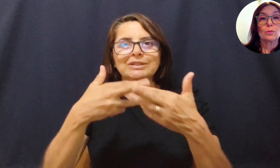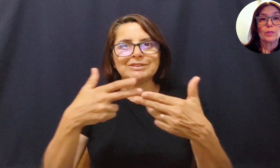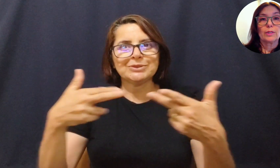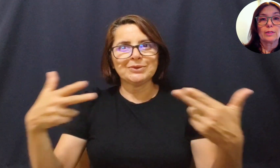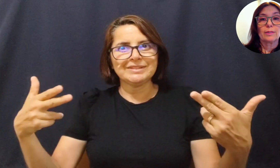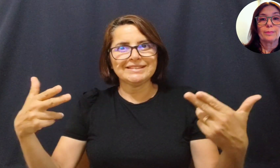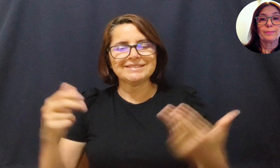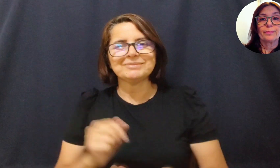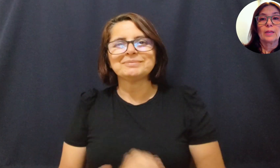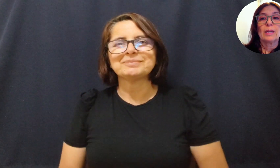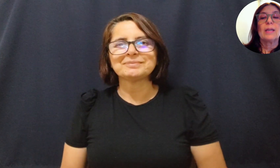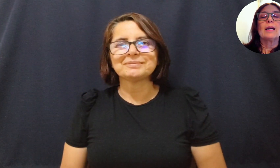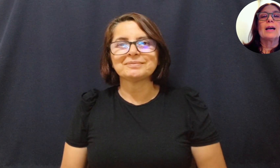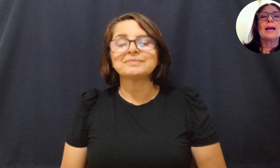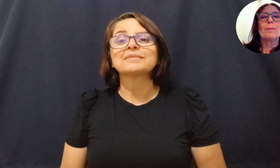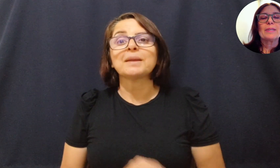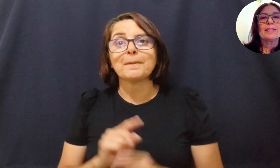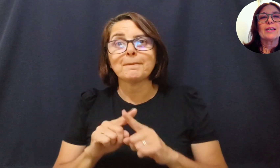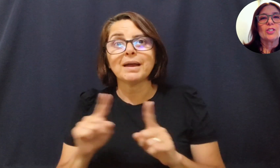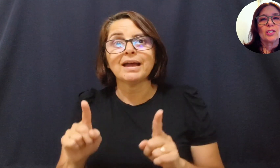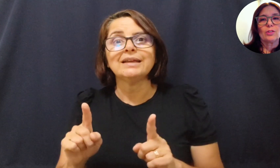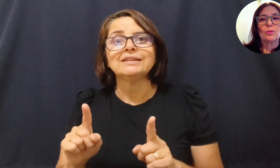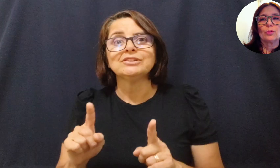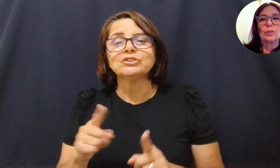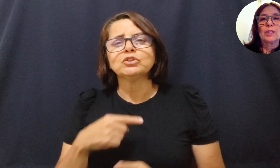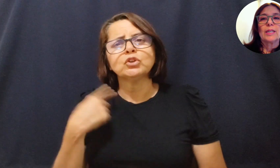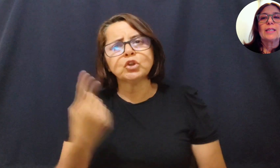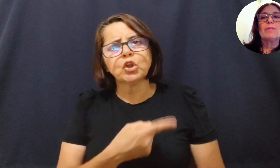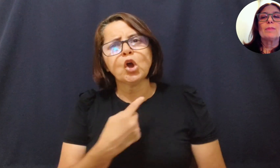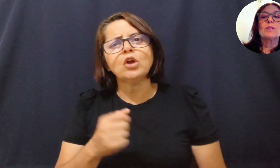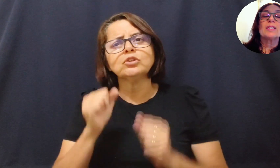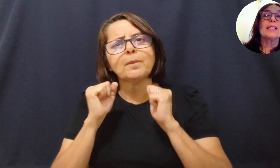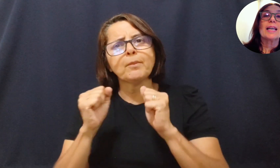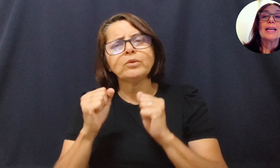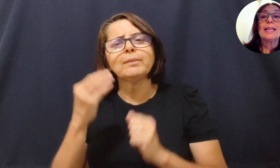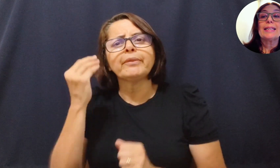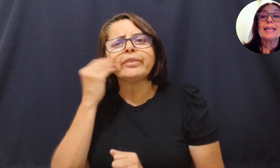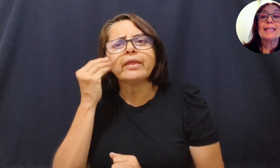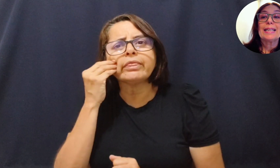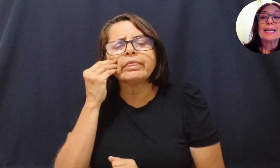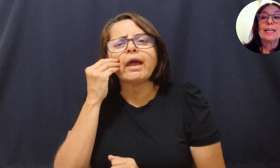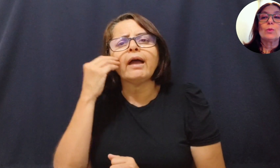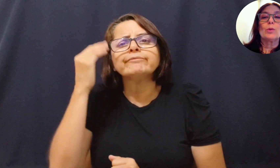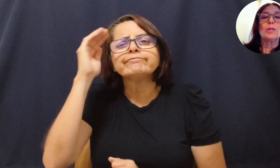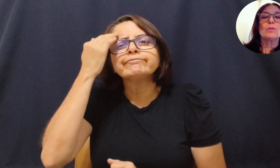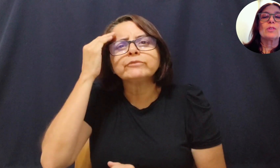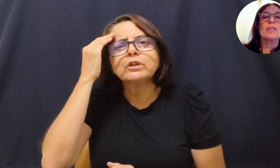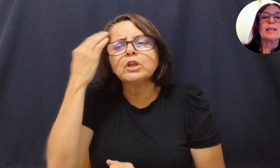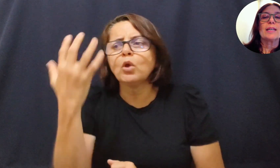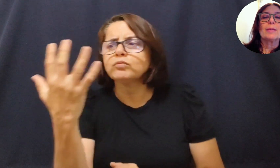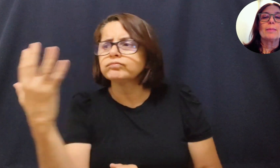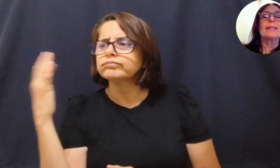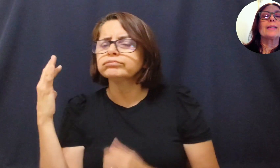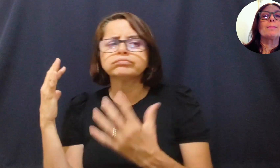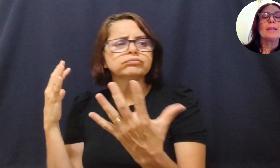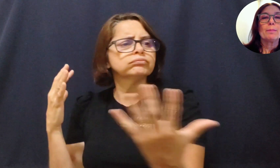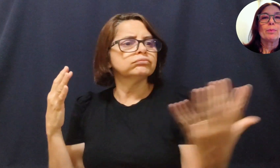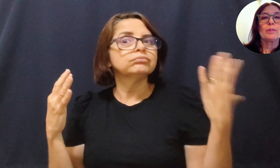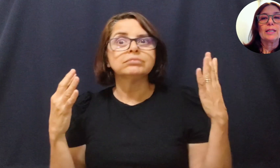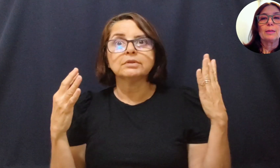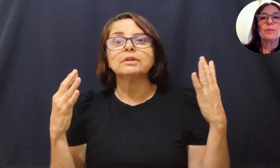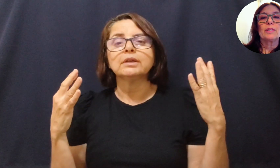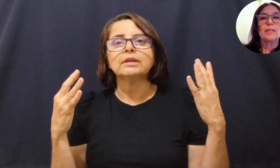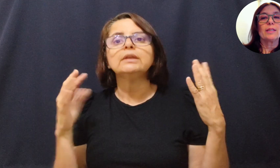todas as coisas. Apesar disso, devemos tentar entender o que nos cerca para